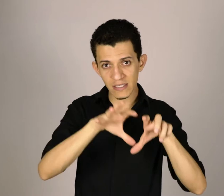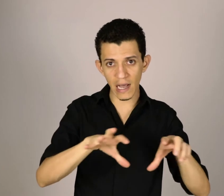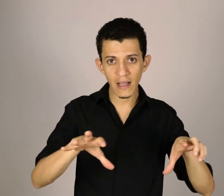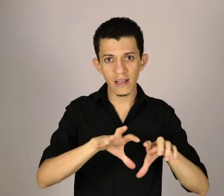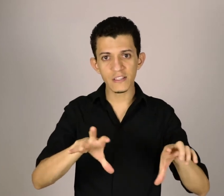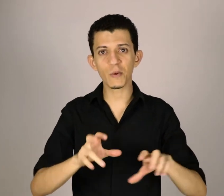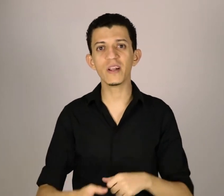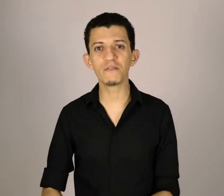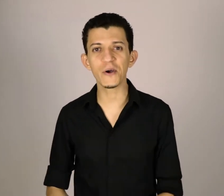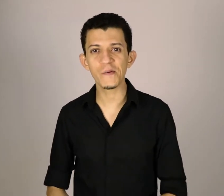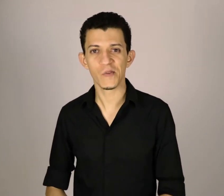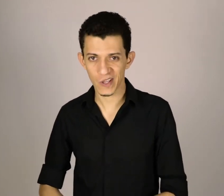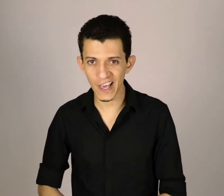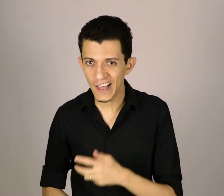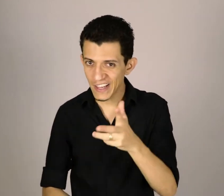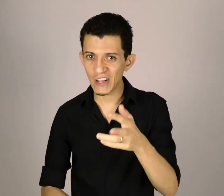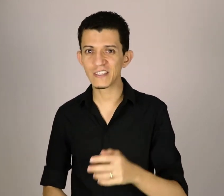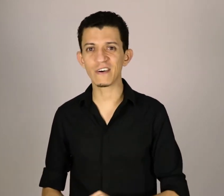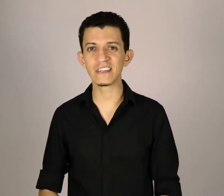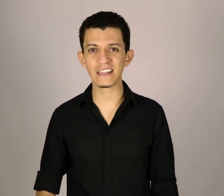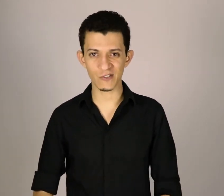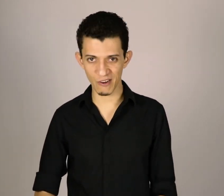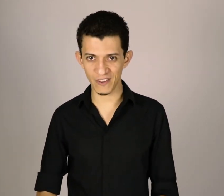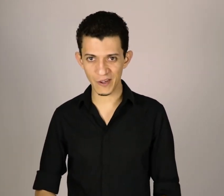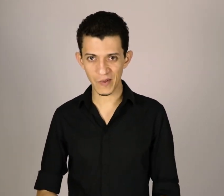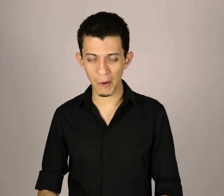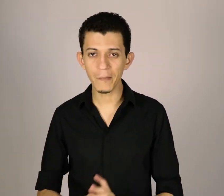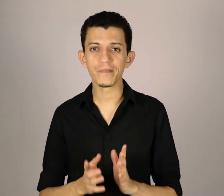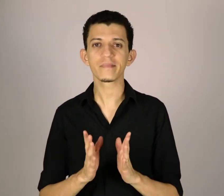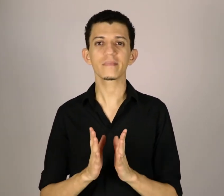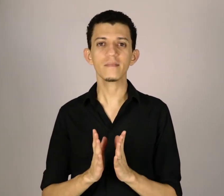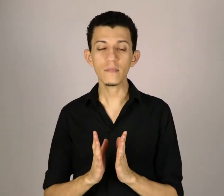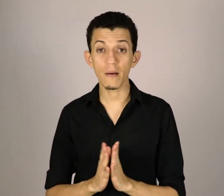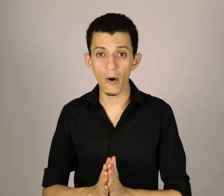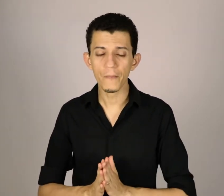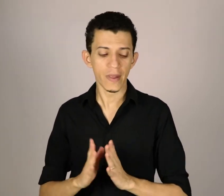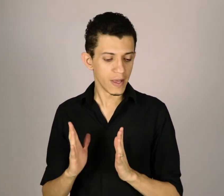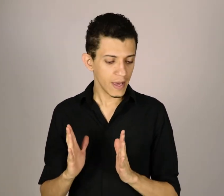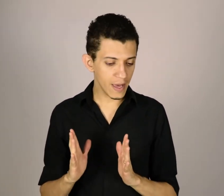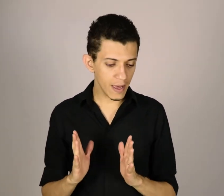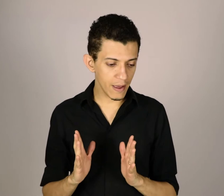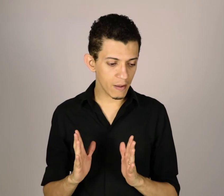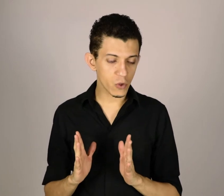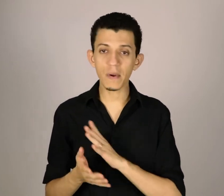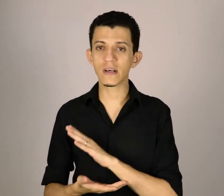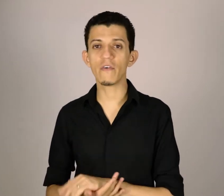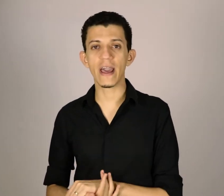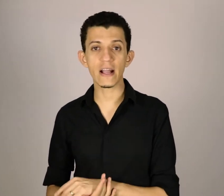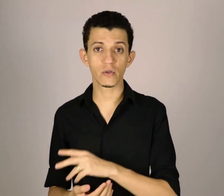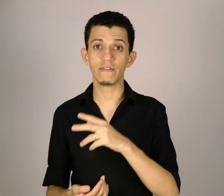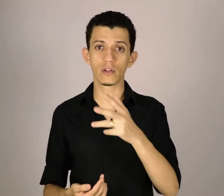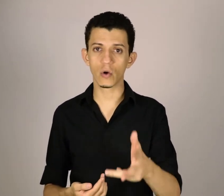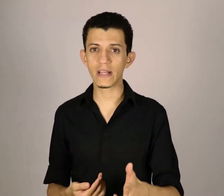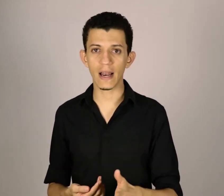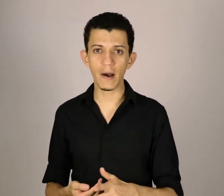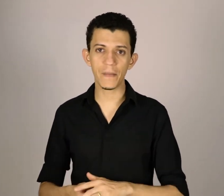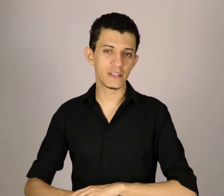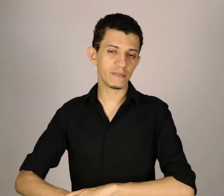está disponível aí, ok? Então assim facilita a sua vida, tá bom? Bom, Thomas Alva Edison, inventor da lâmpada, de mais